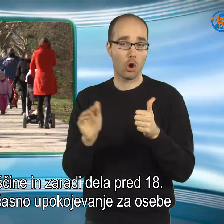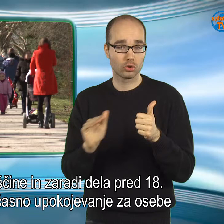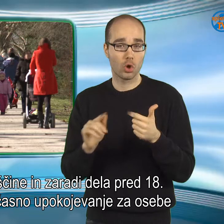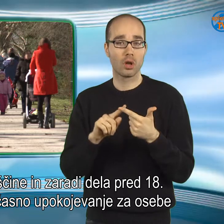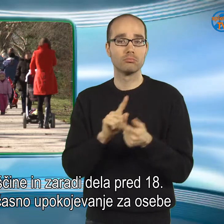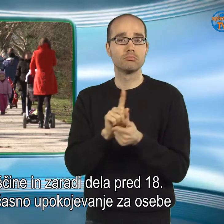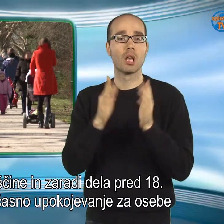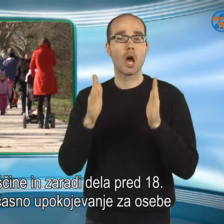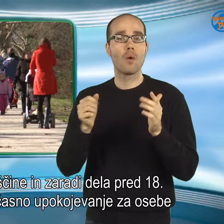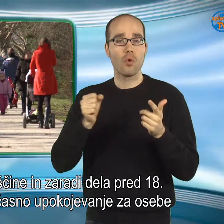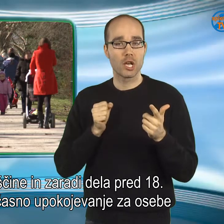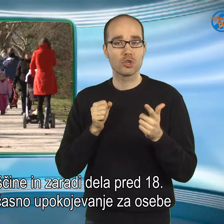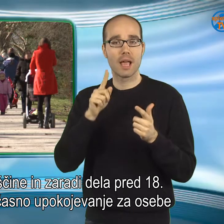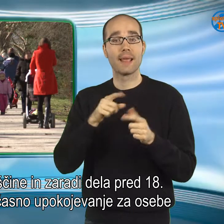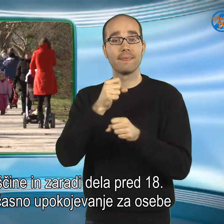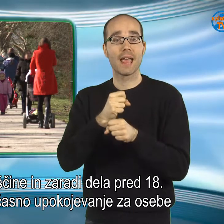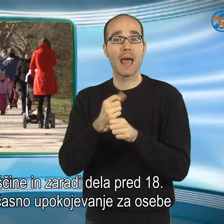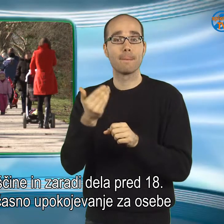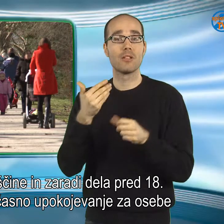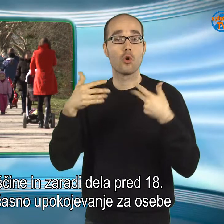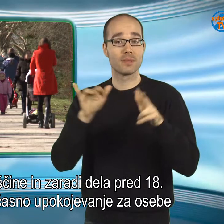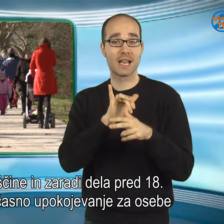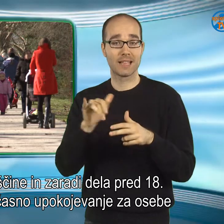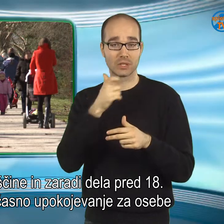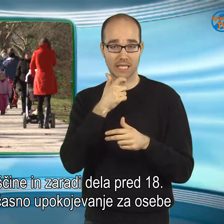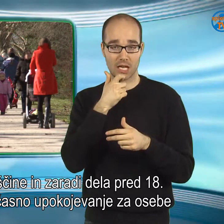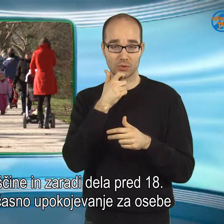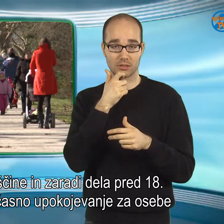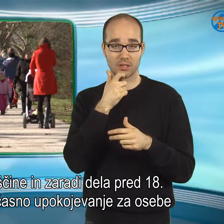dela pred 18. letom.